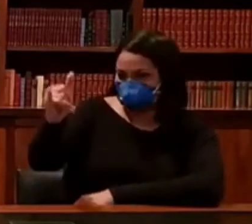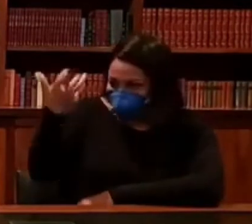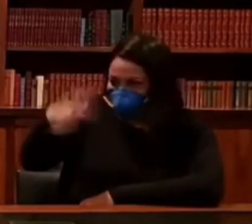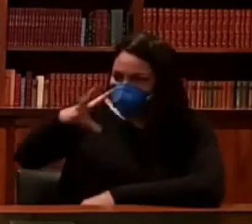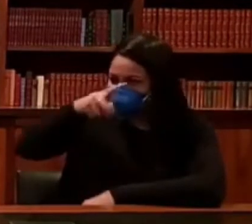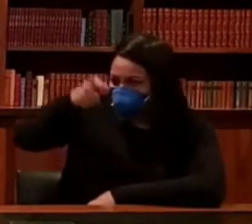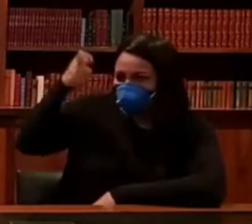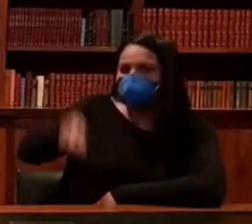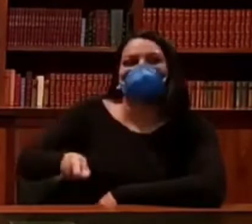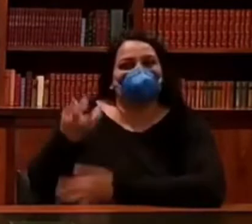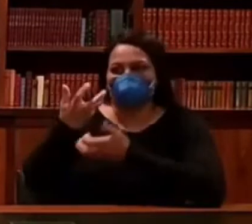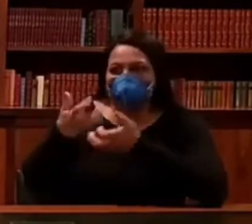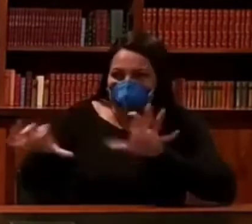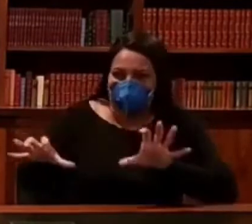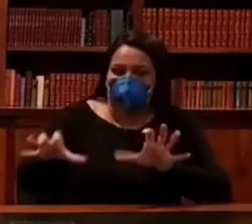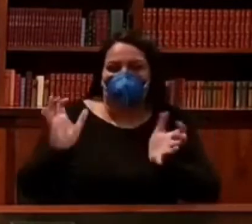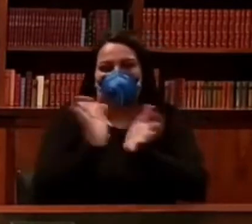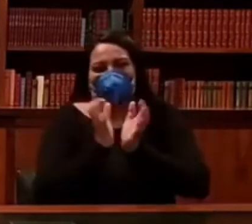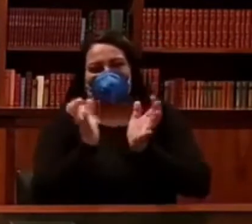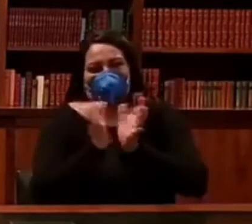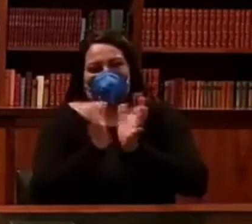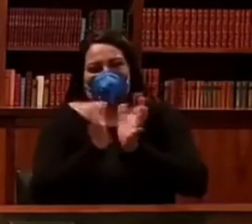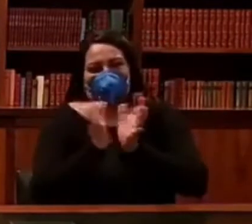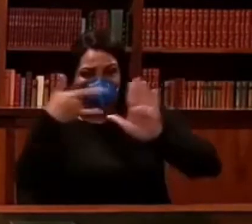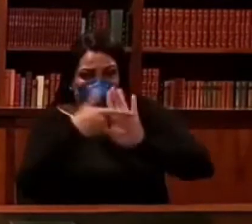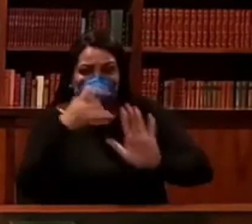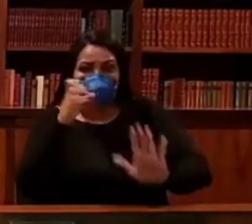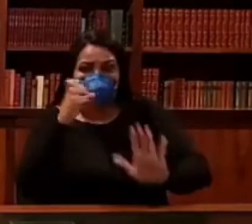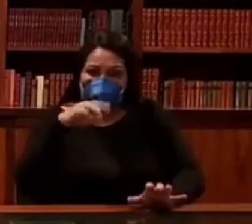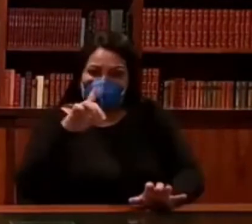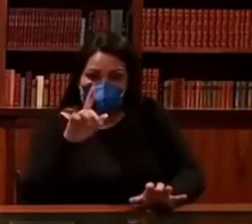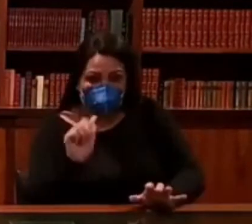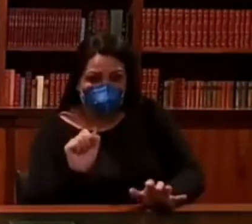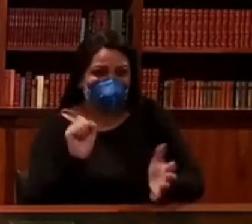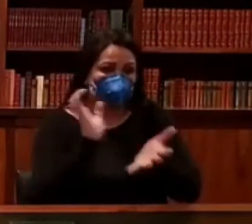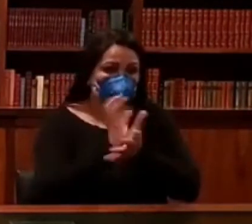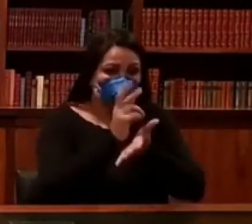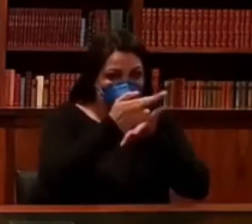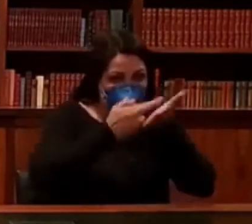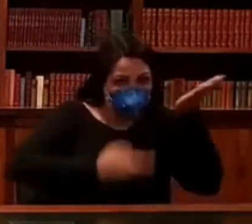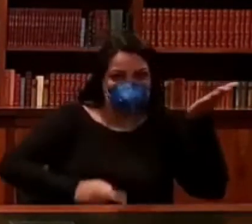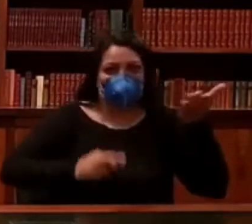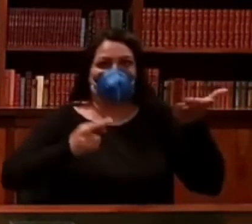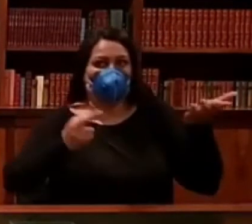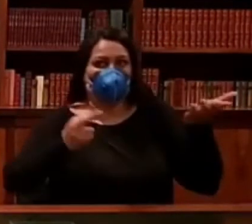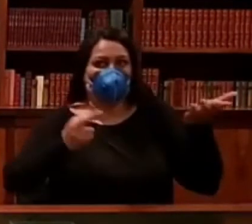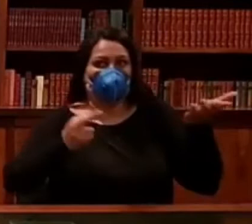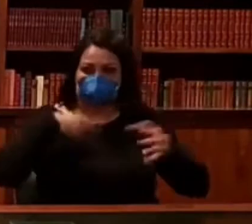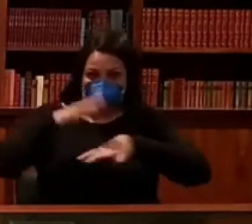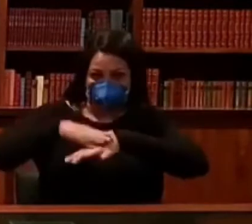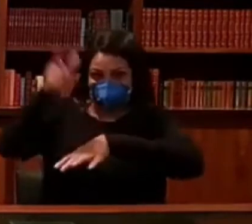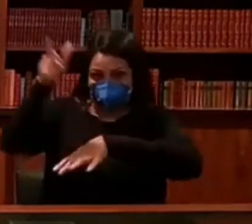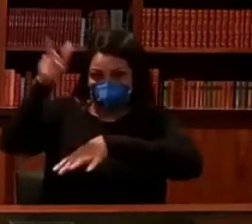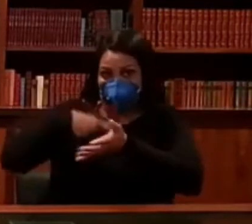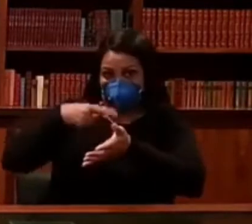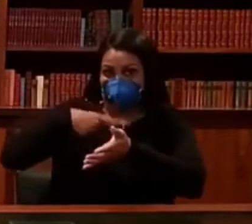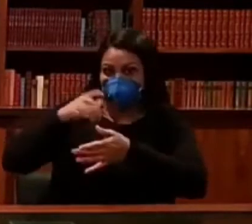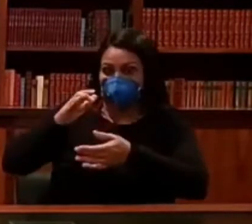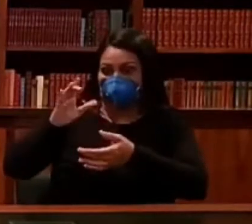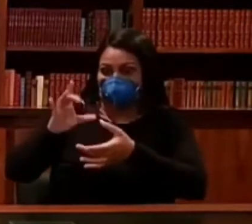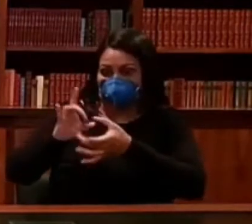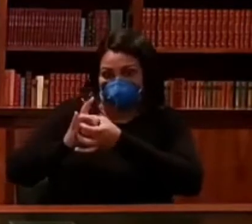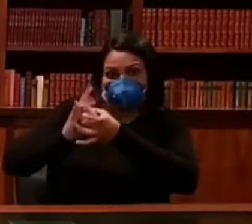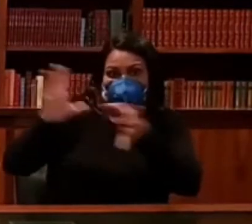questão daquelas emendas de relator. Se ele vai ter autonomia para mover em média